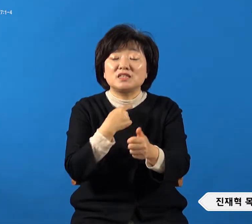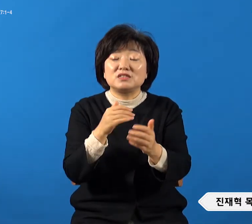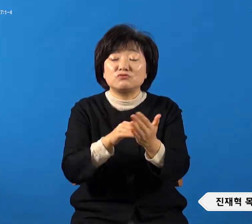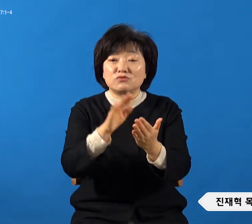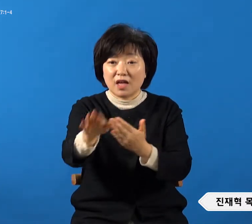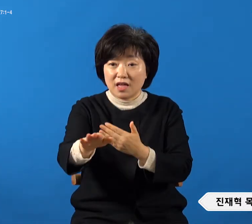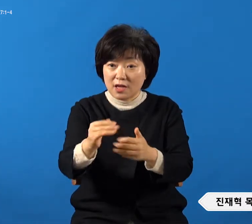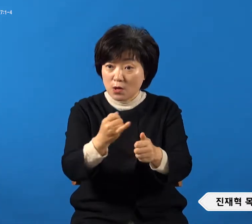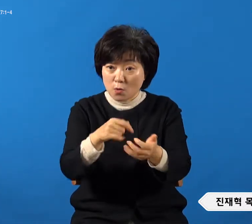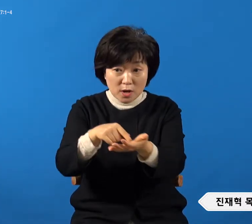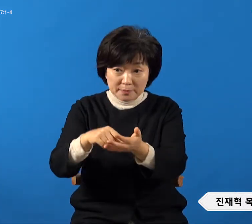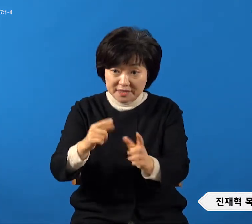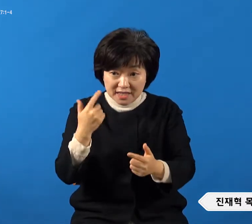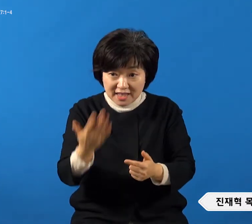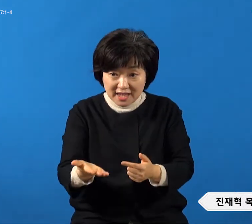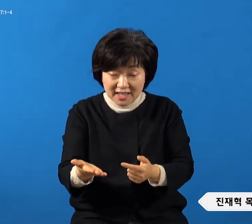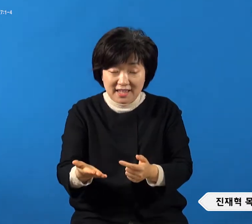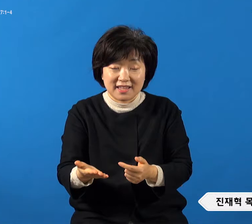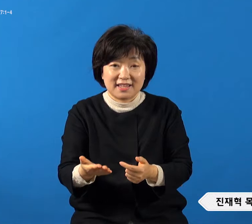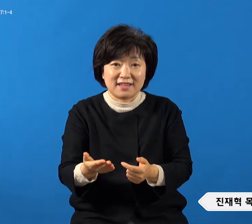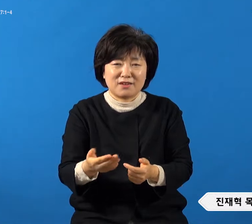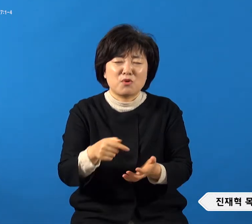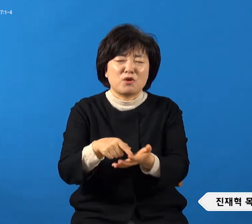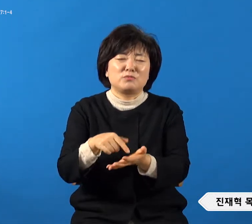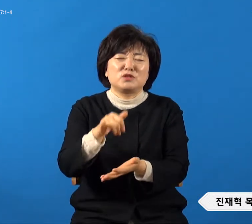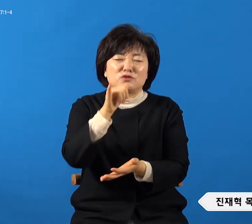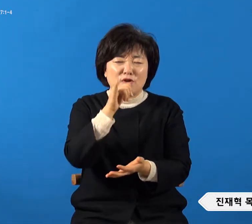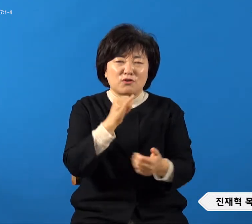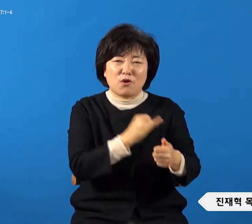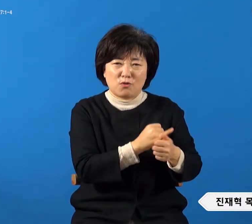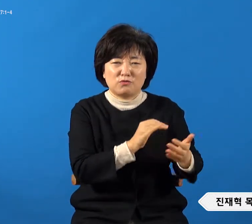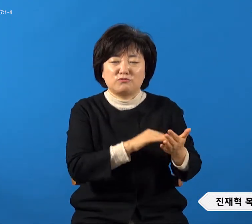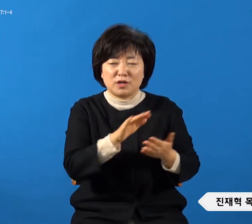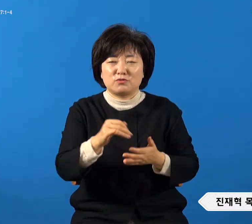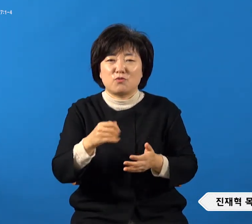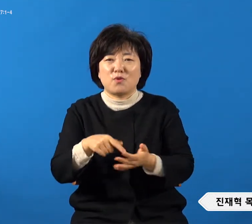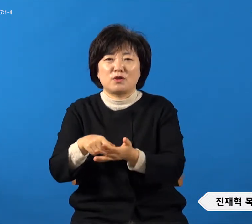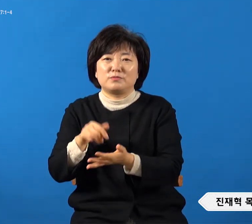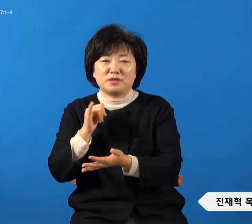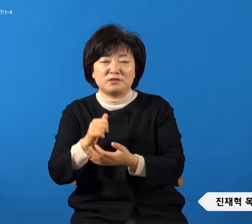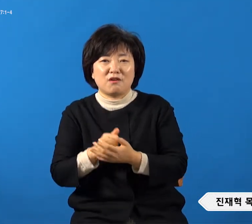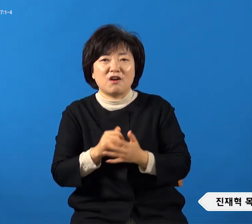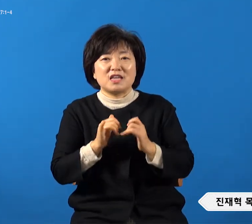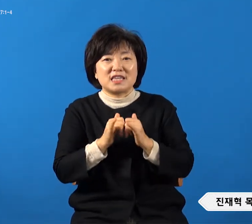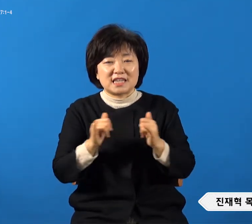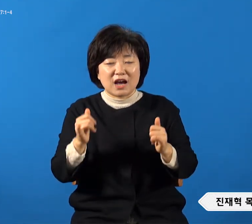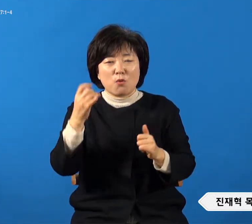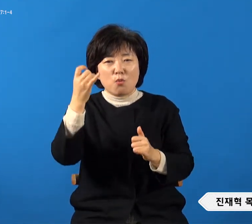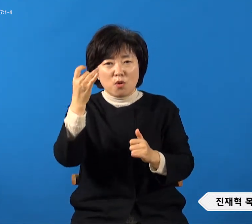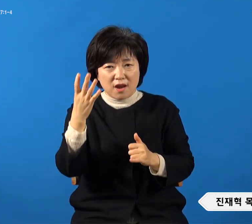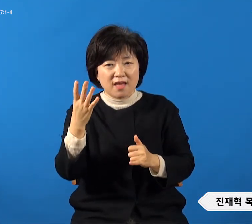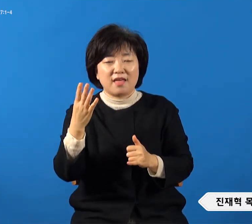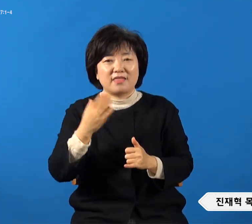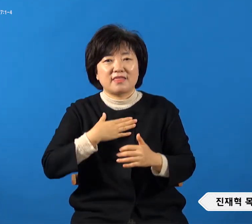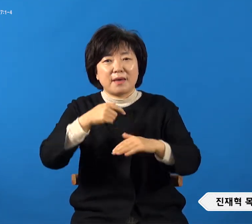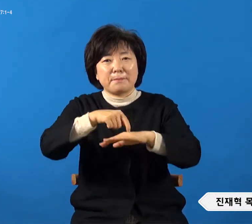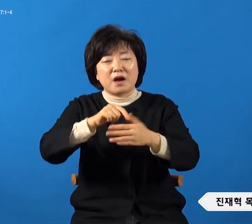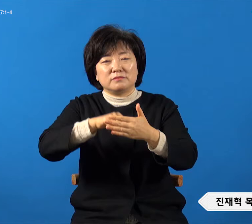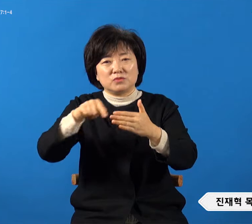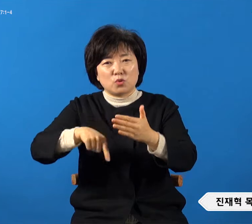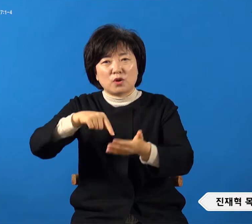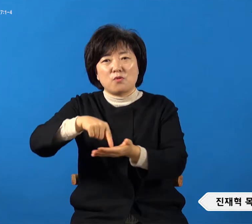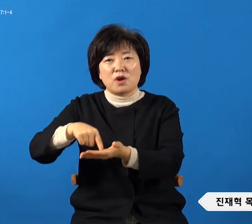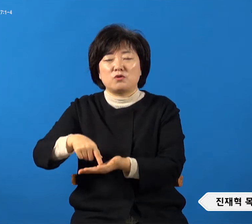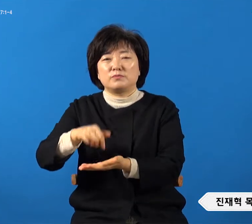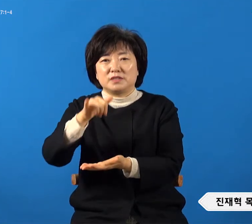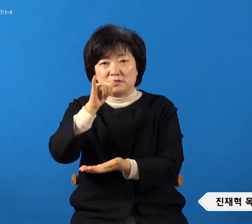결혼한 후에도 여전히 외로움이 있습니다. 아니, 인간 본연에 우리 안에 있는 깊은